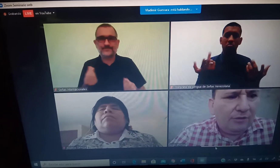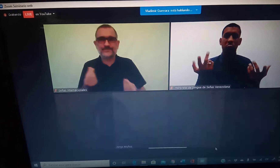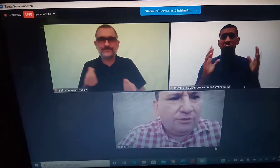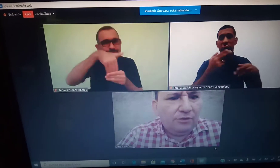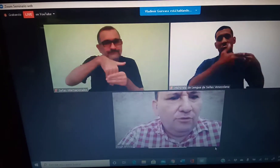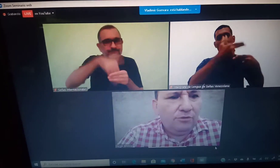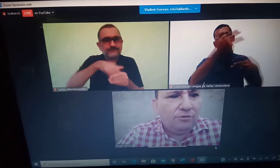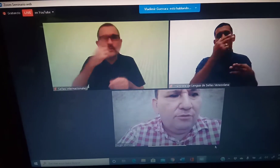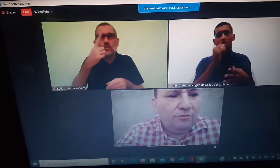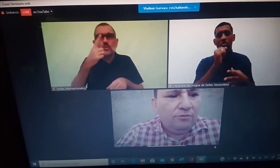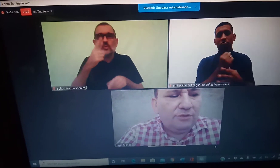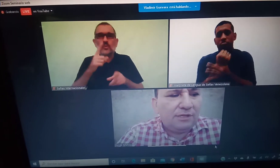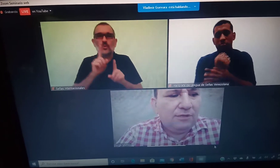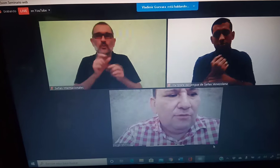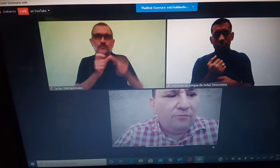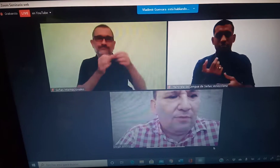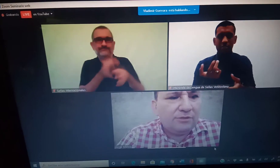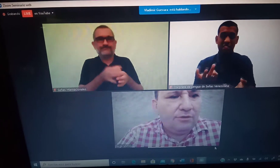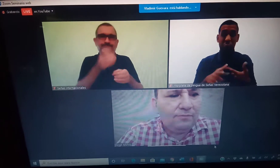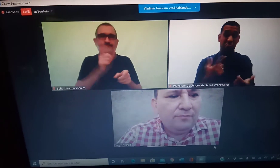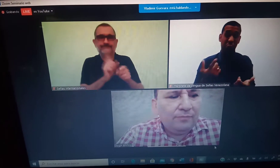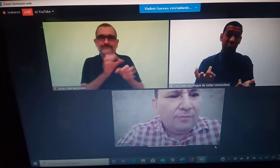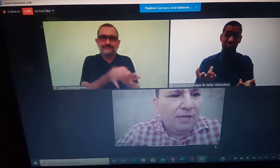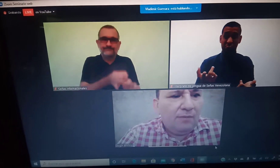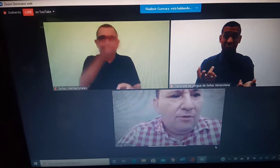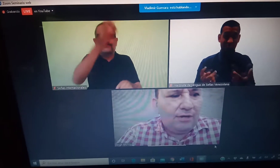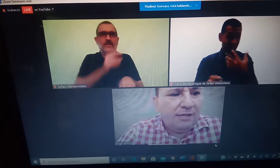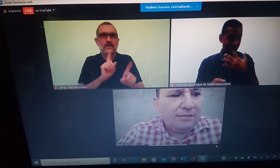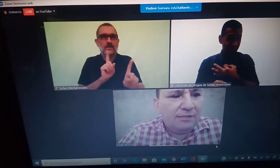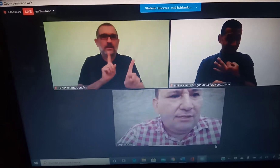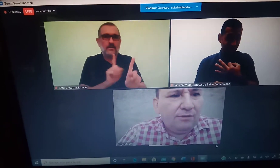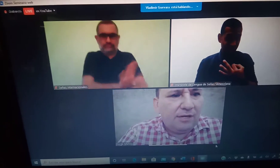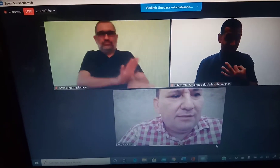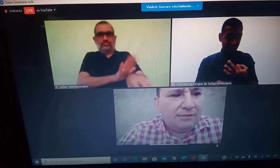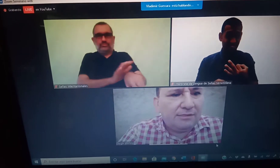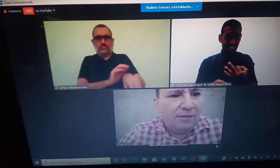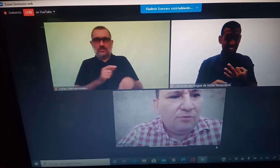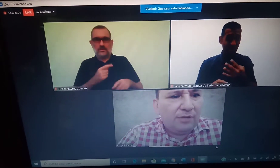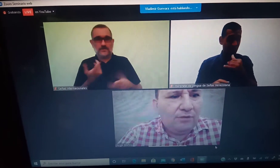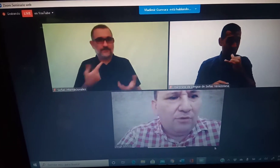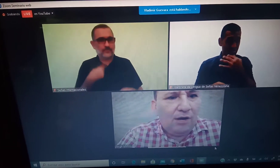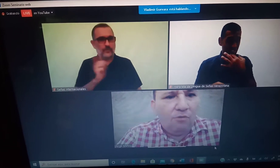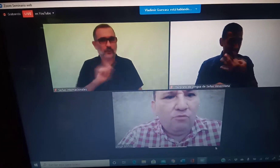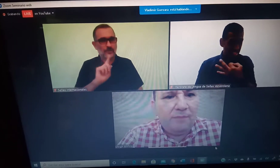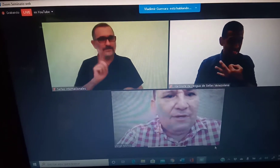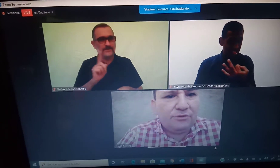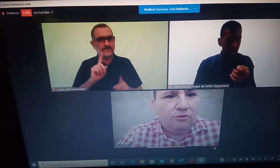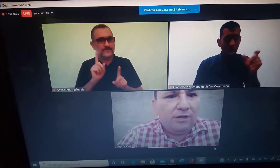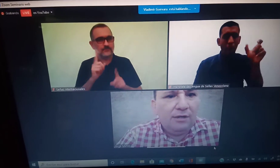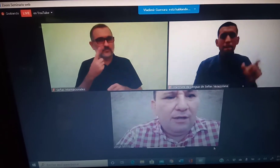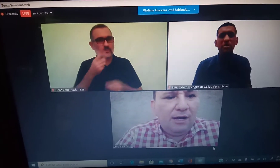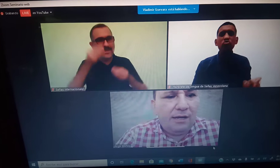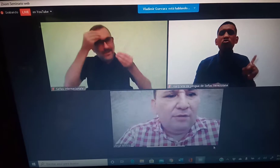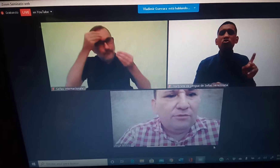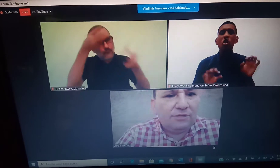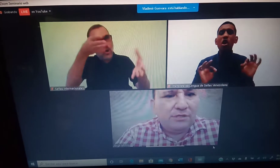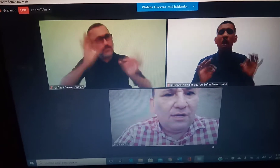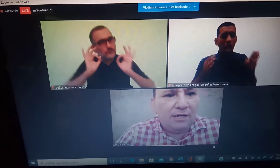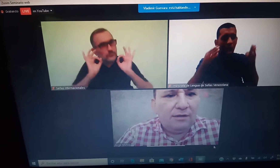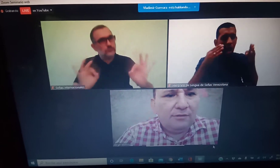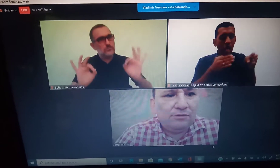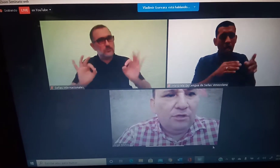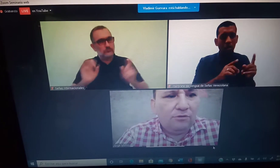Entonces, no está siendo una información, digamos, real en el sentido de que se esté apuntando a una persona a la que uno